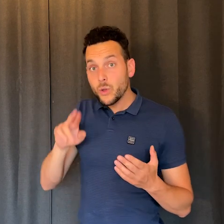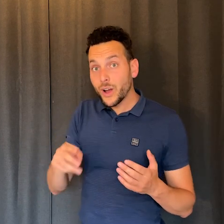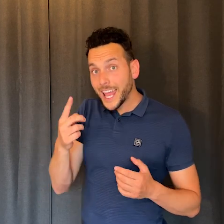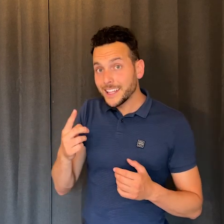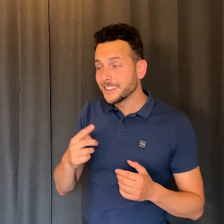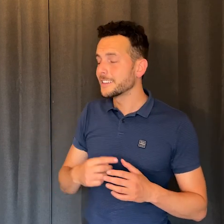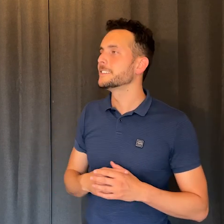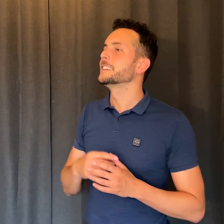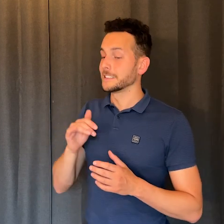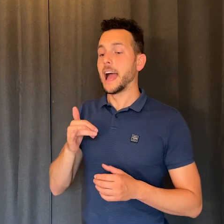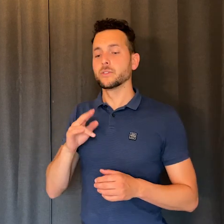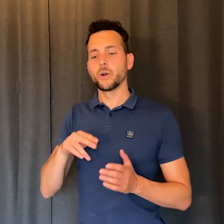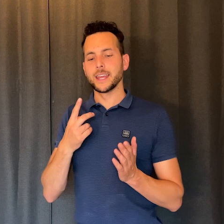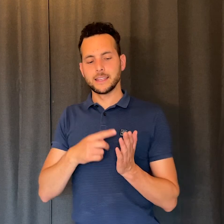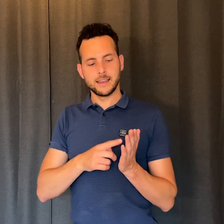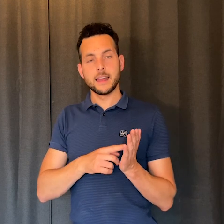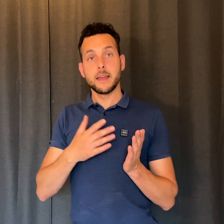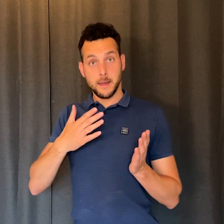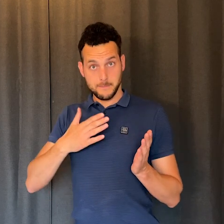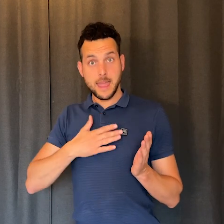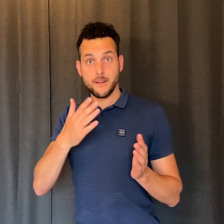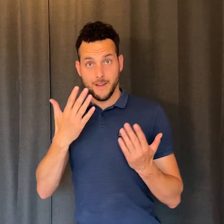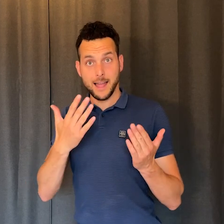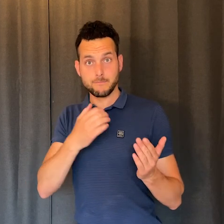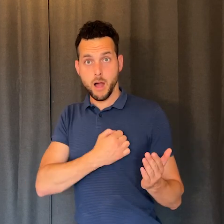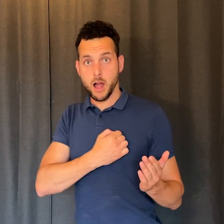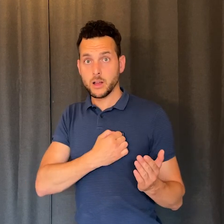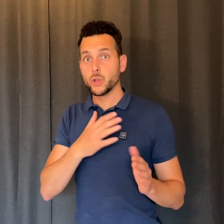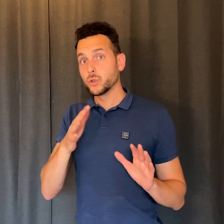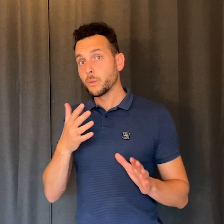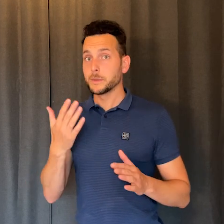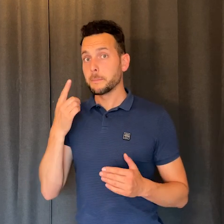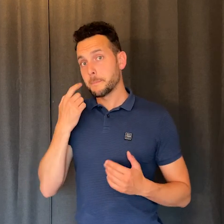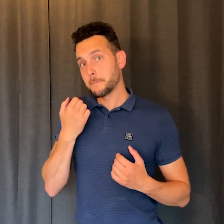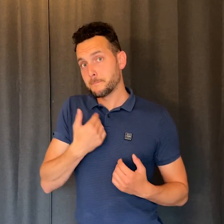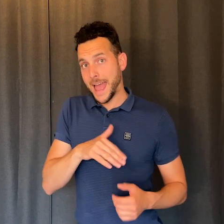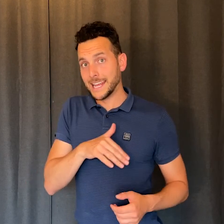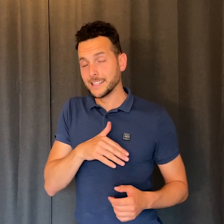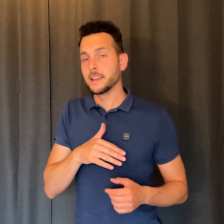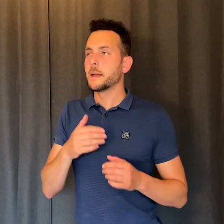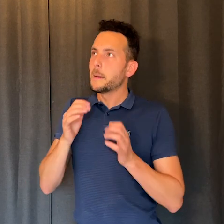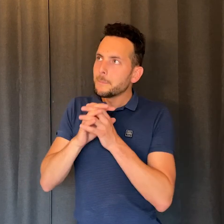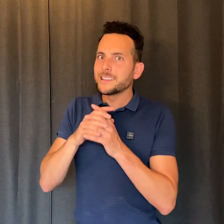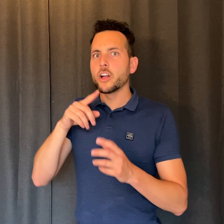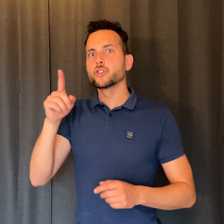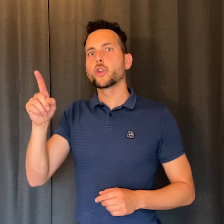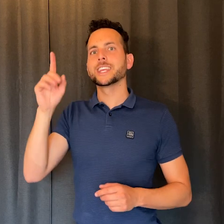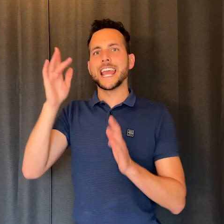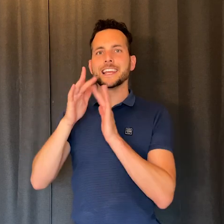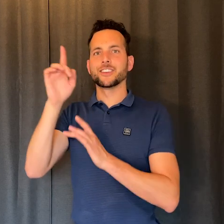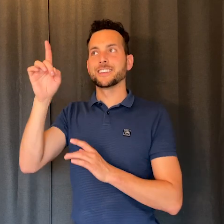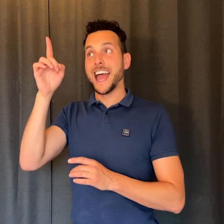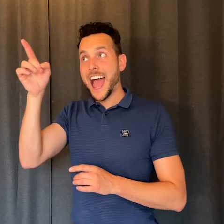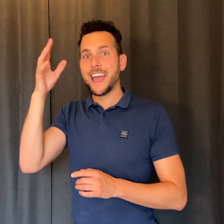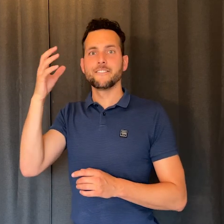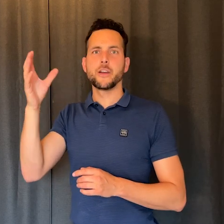Ja, ik heb er nog één. Ben je vaak bang? Heb je soms pijn? Bid dan tot Jezus. Hij wil bij